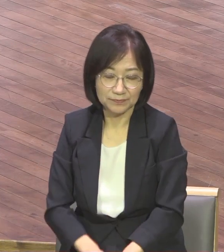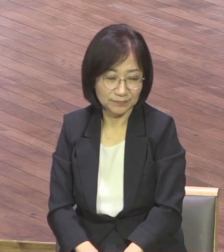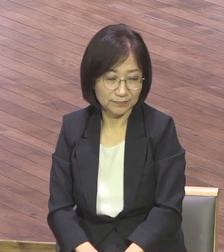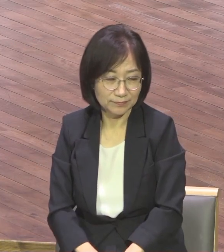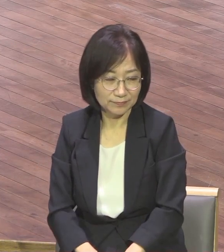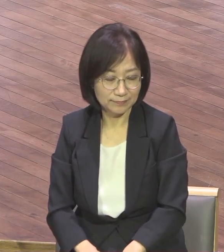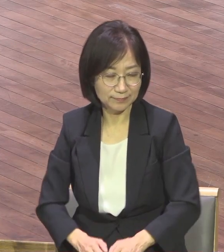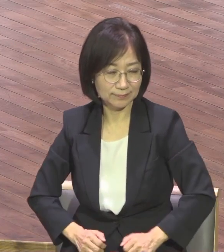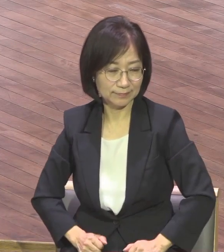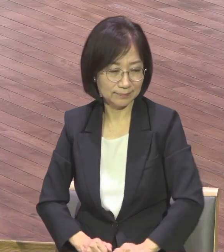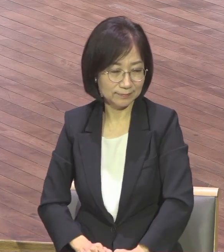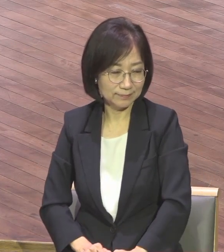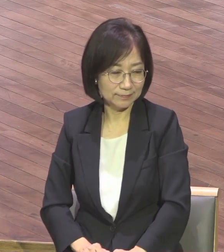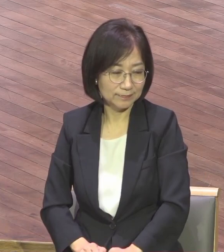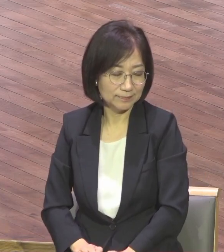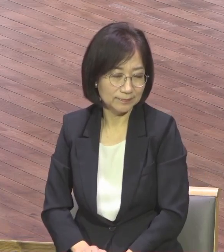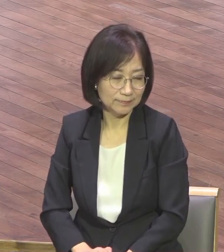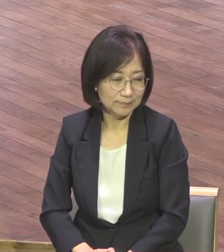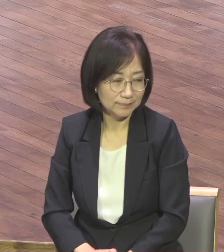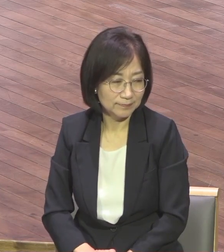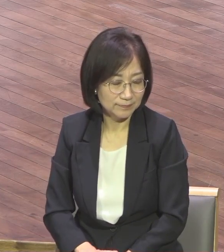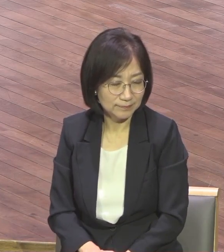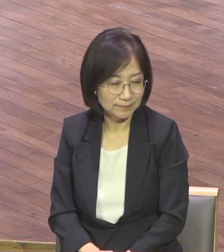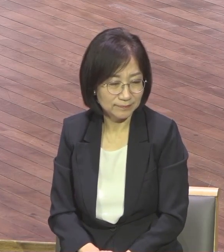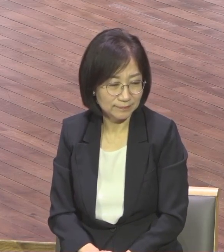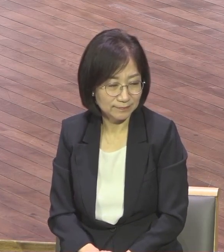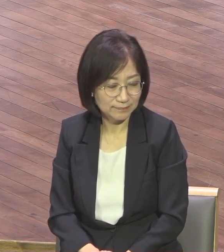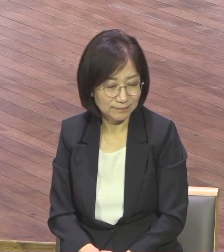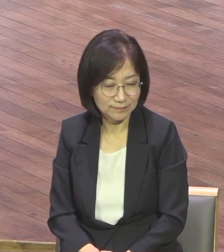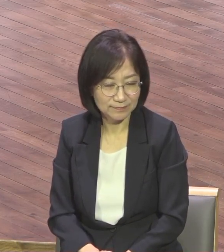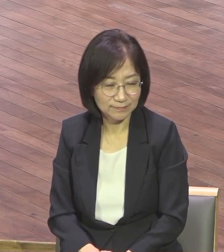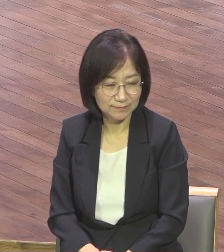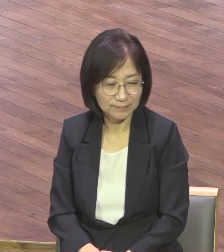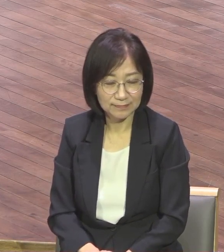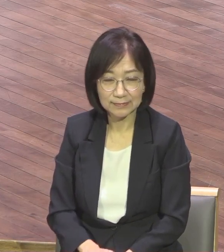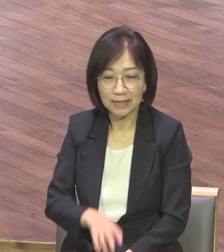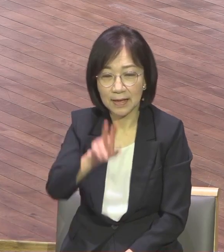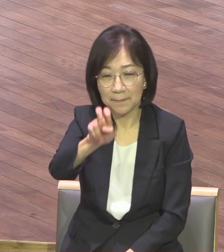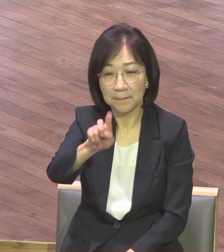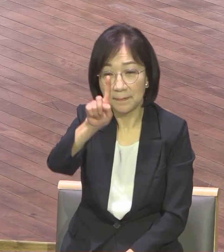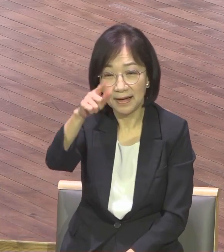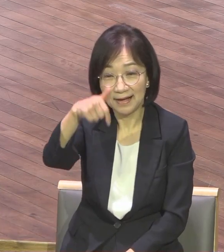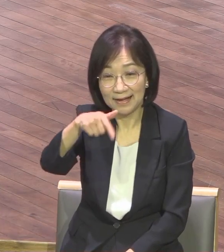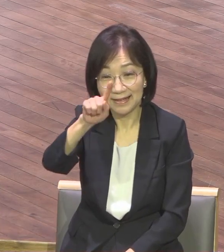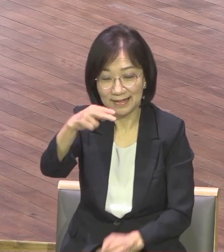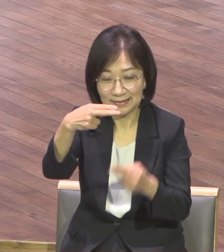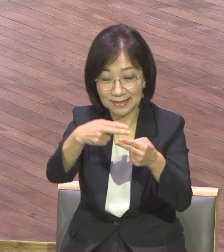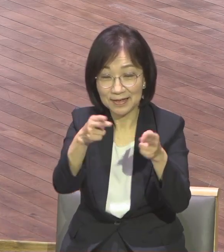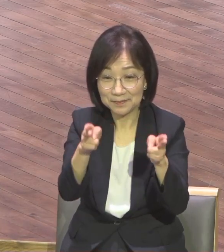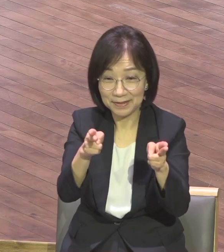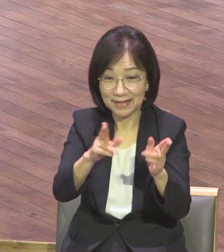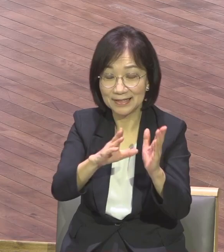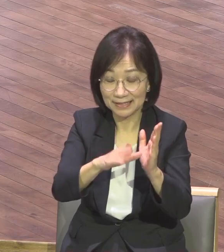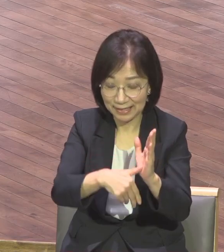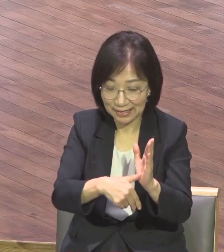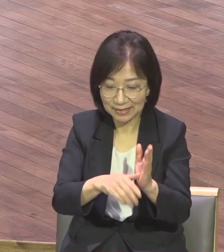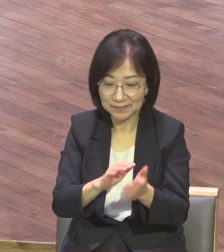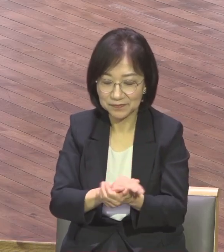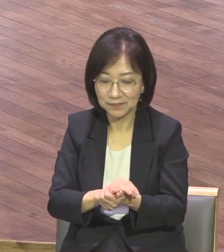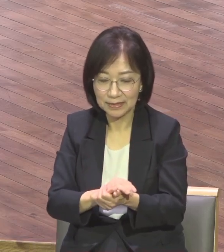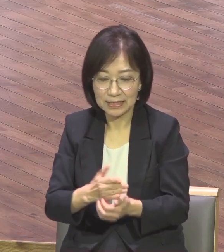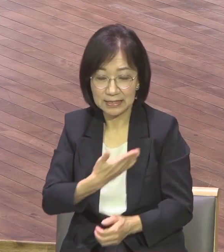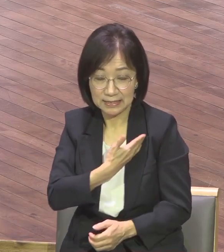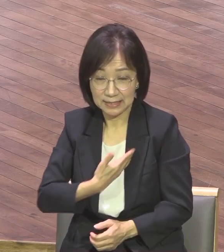연관이 있어요. 기도 오순절 마가다락방 성령 강림하시기 전에는 이 120명의